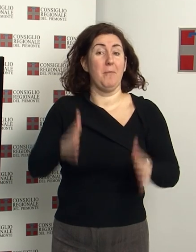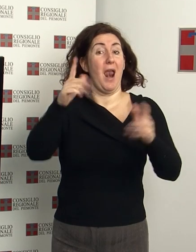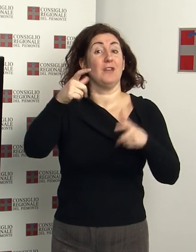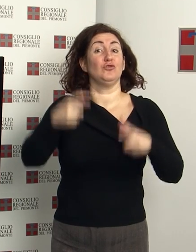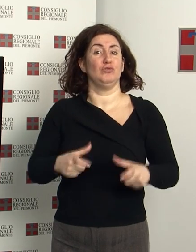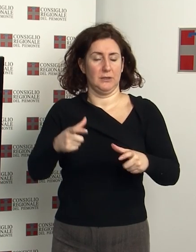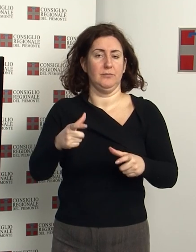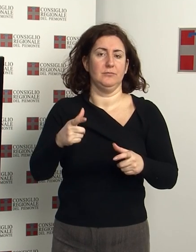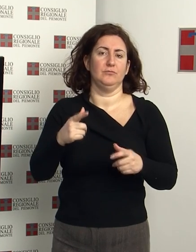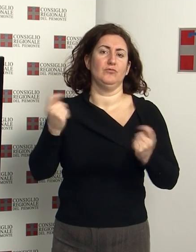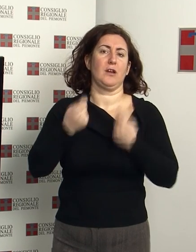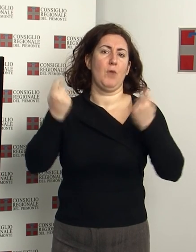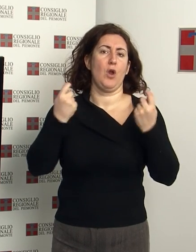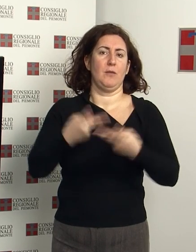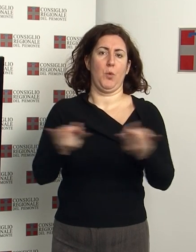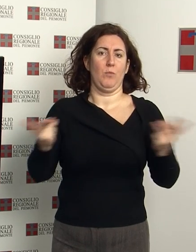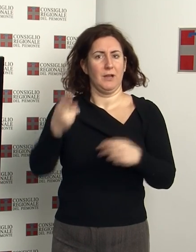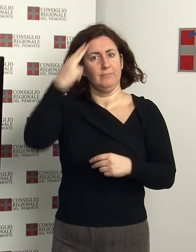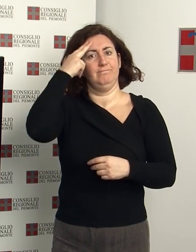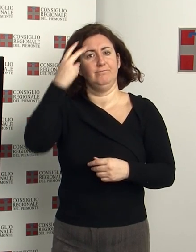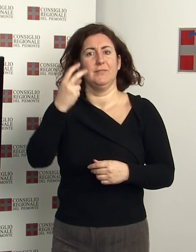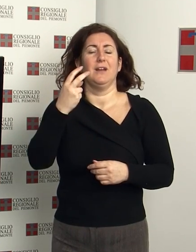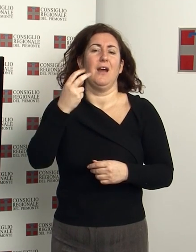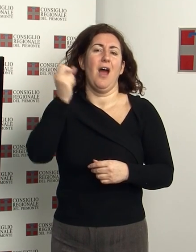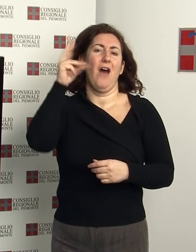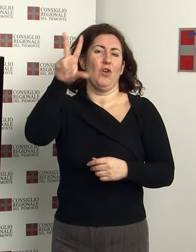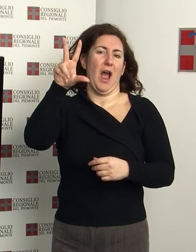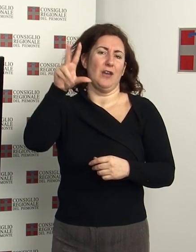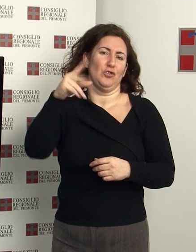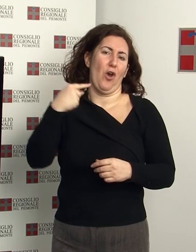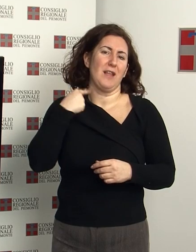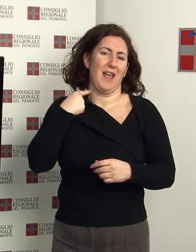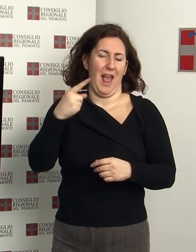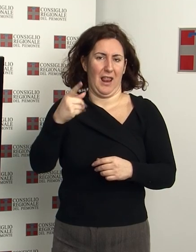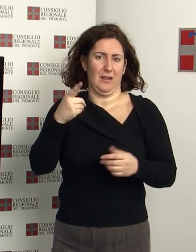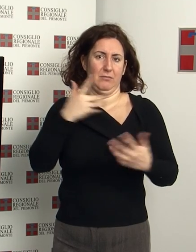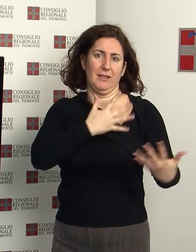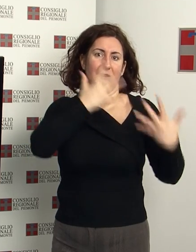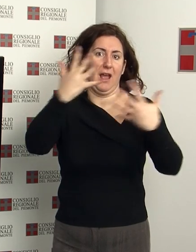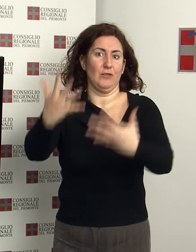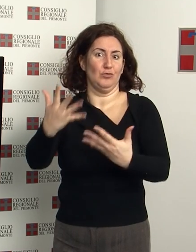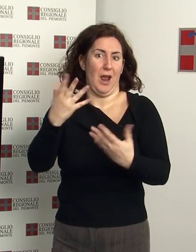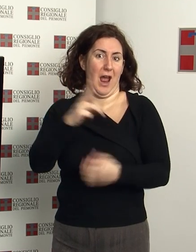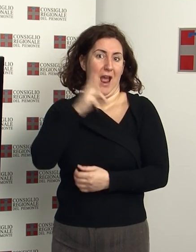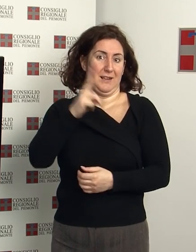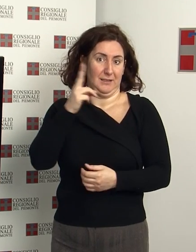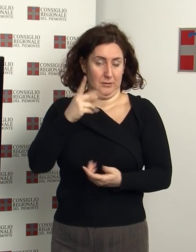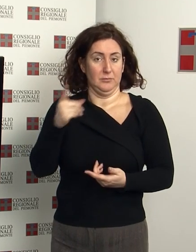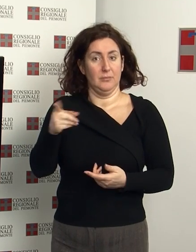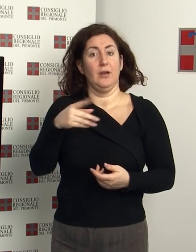l'avvocato a 10 anni dalla scomparsa presenti il Presidente della Repubblica Giorgio Napolitano e numerose autorità tra cui il Presidente